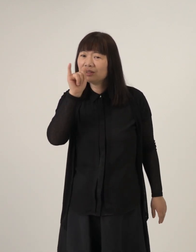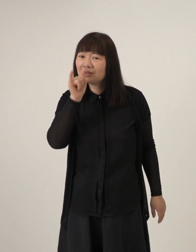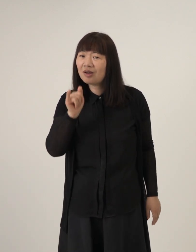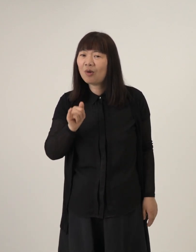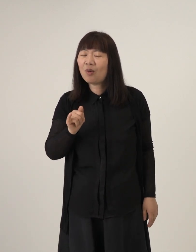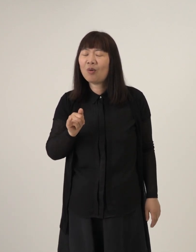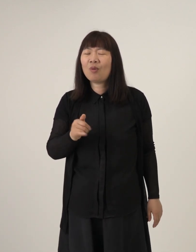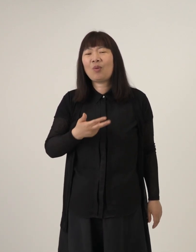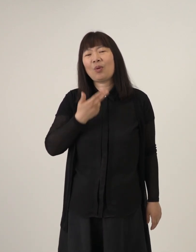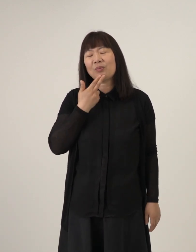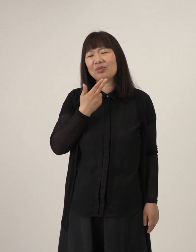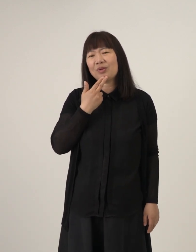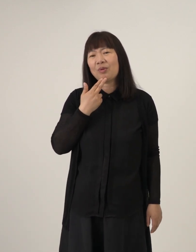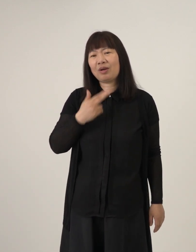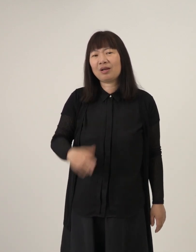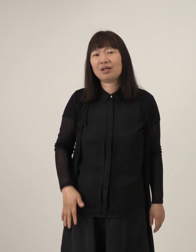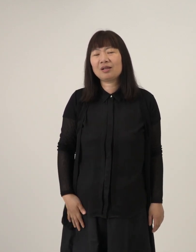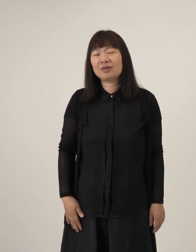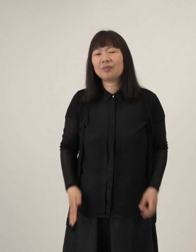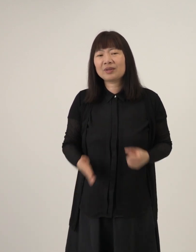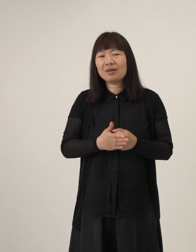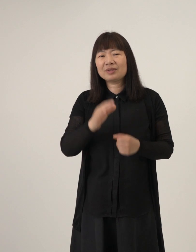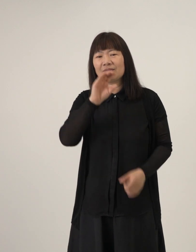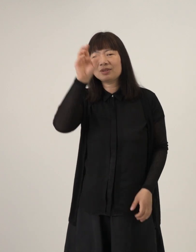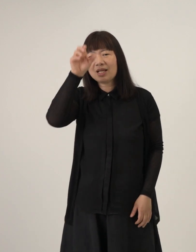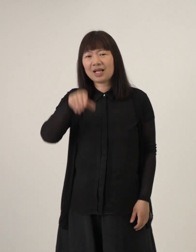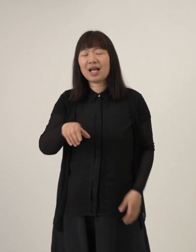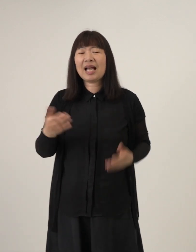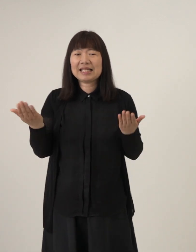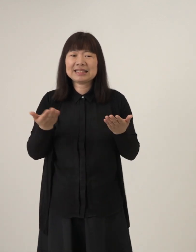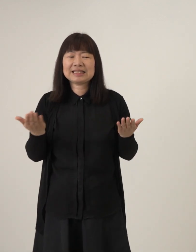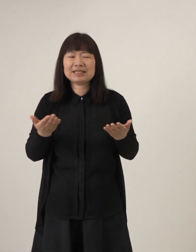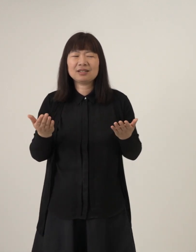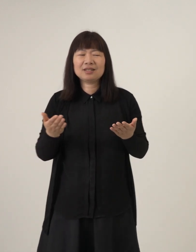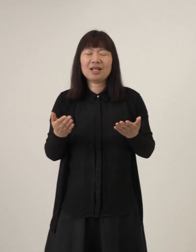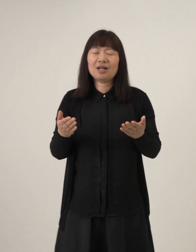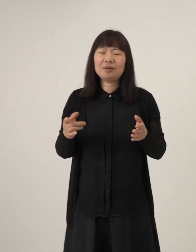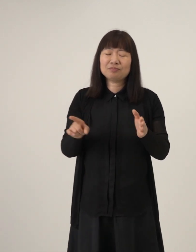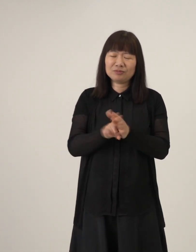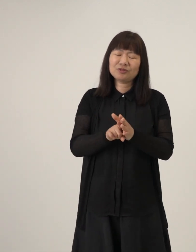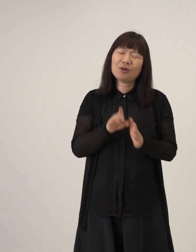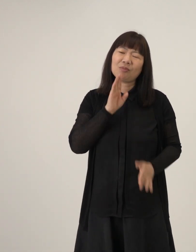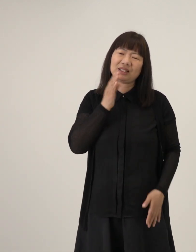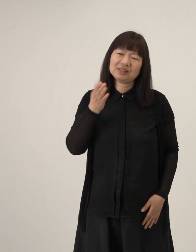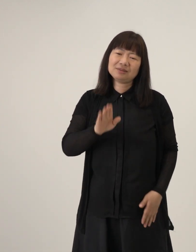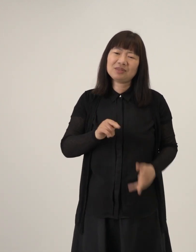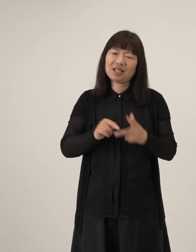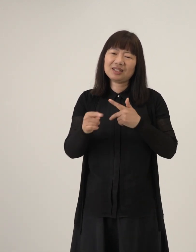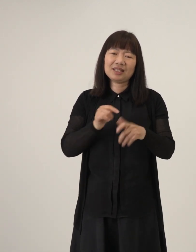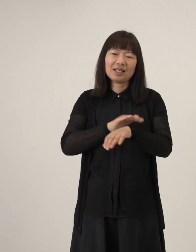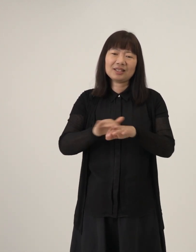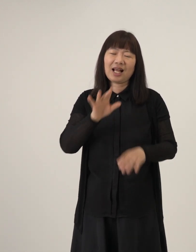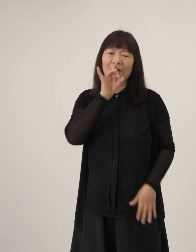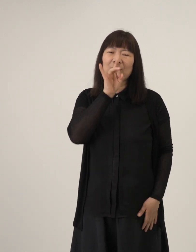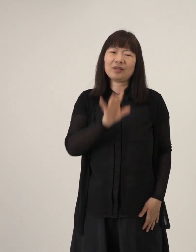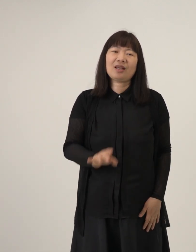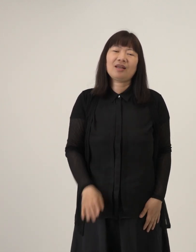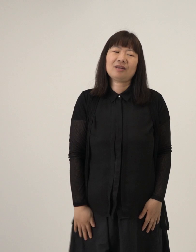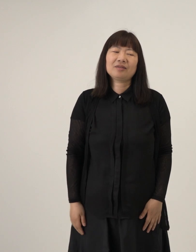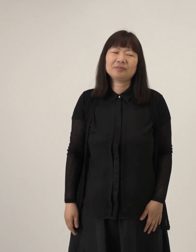있겠어요. 그래서 저는 이 십자가의 사건이 믿어지는데 이해는 잘 안 돼요.